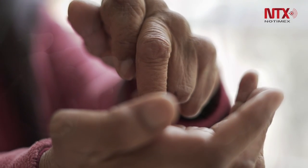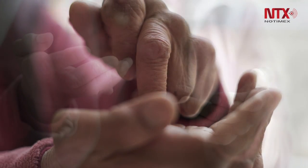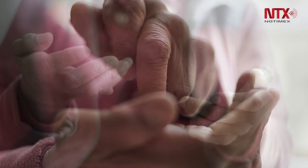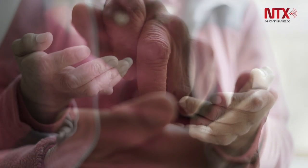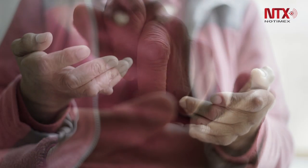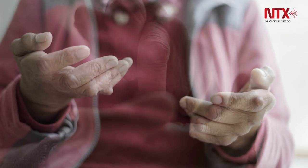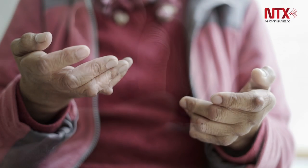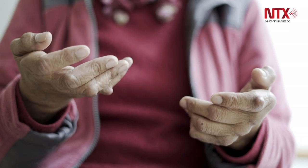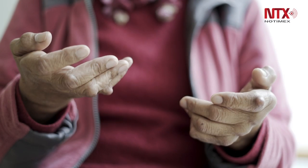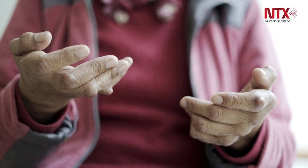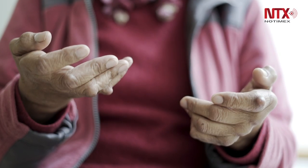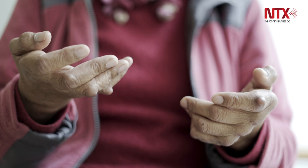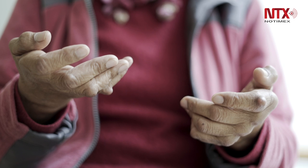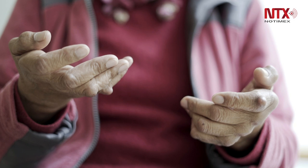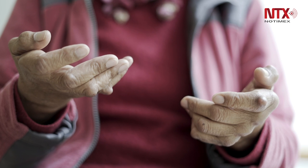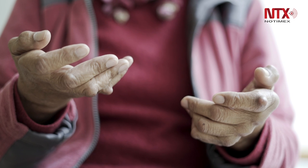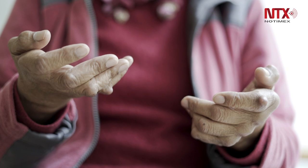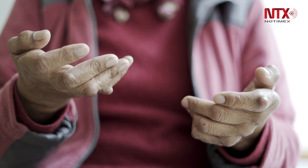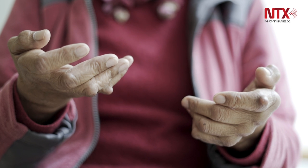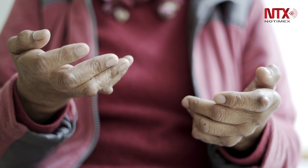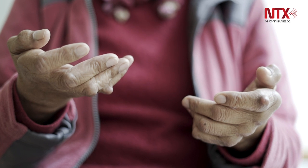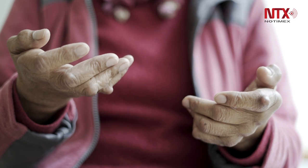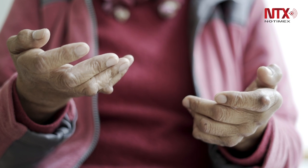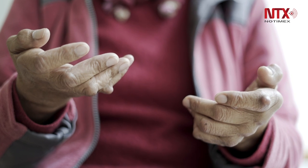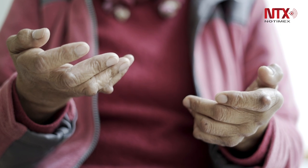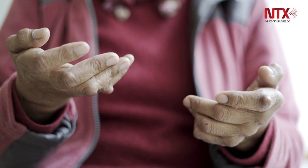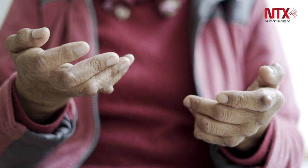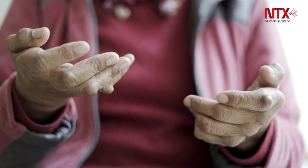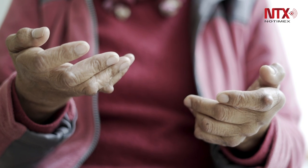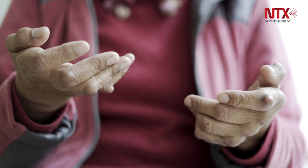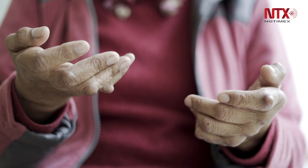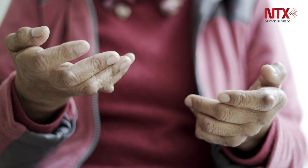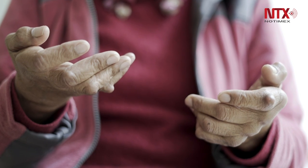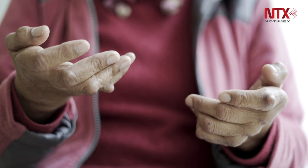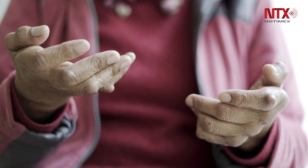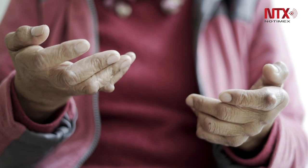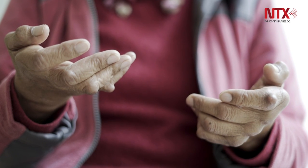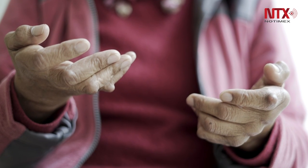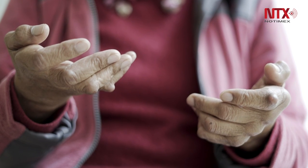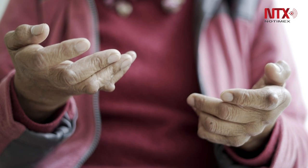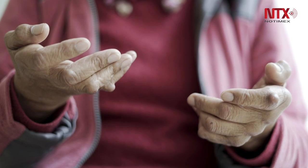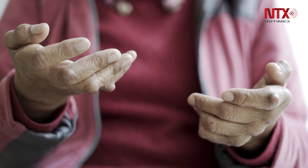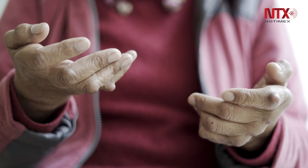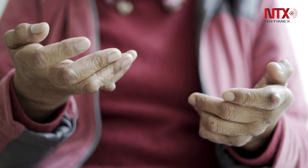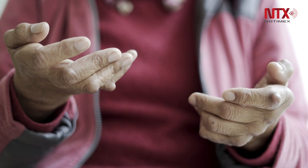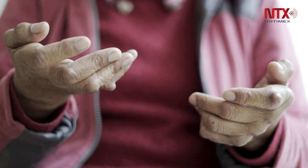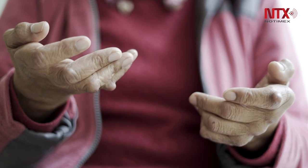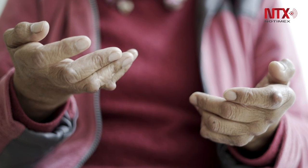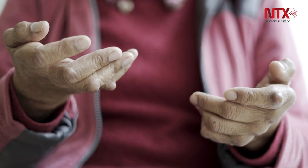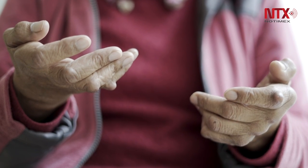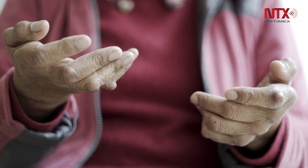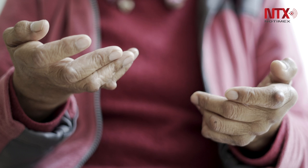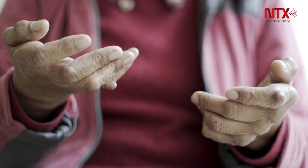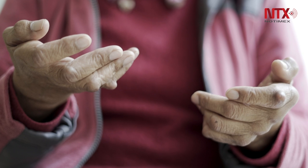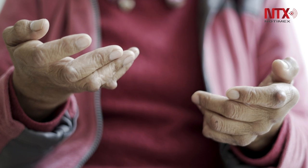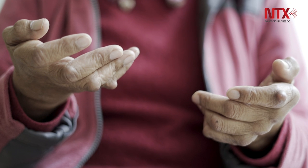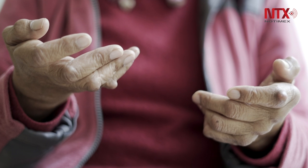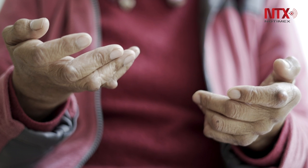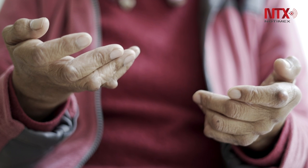controla. Afortunadamente hoy día tenemos medicamentos y tenemos ciertas terapias que favorecen, frenan la enfermedad